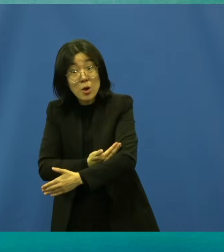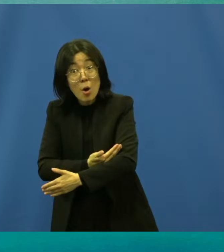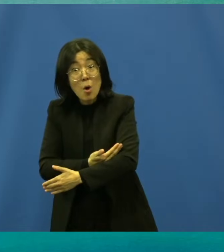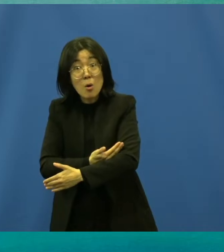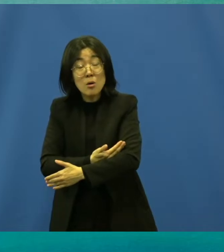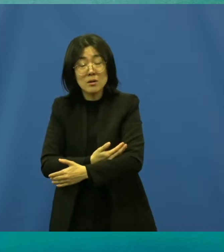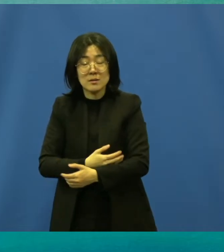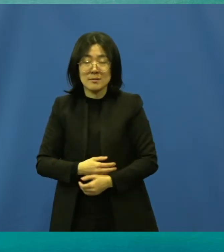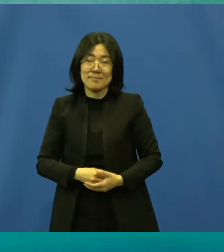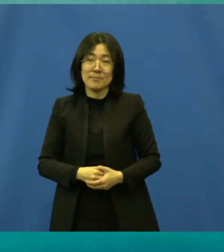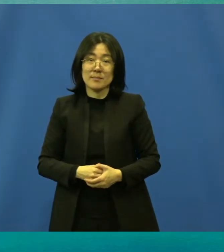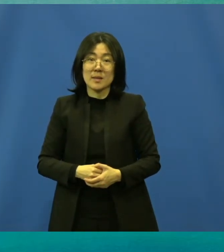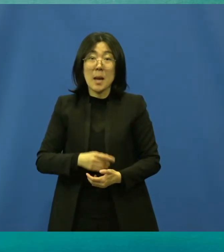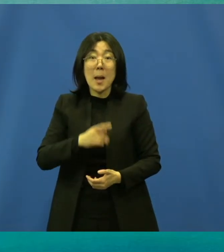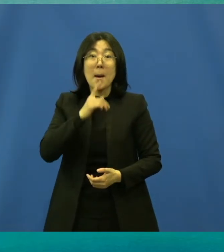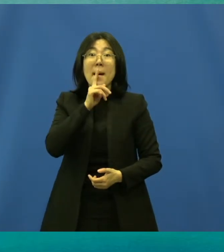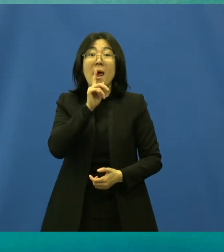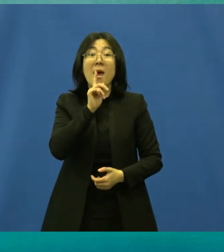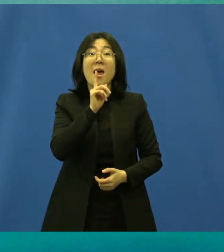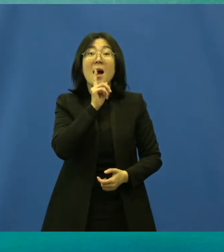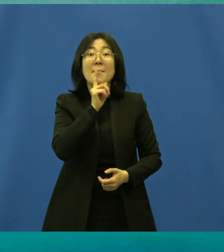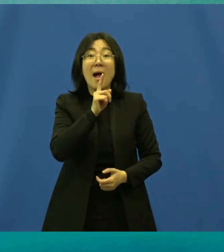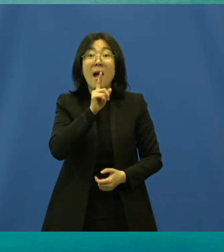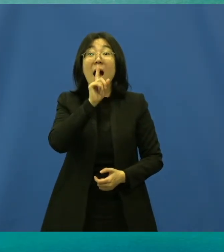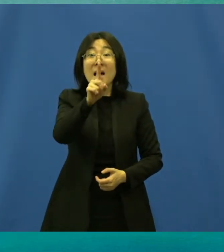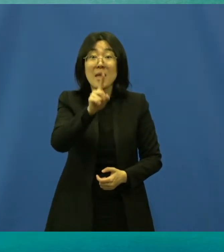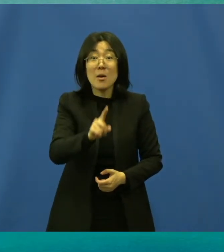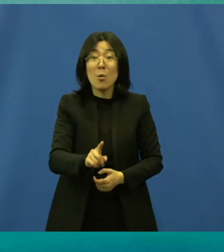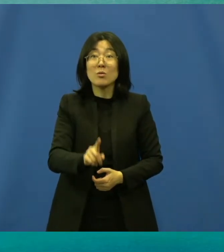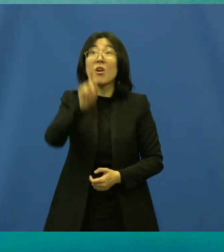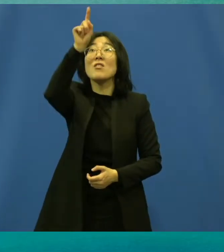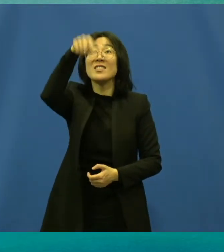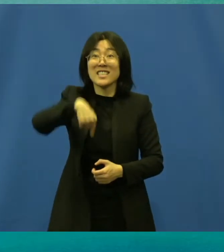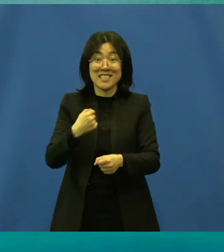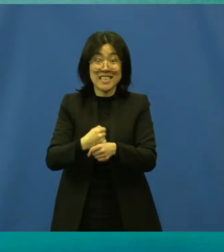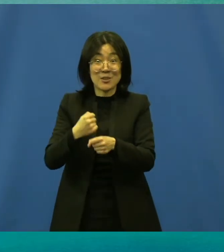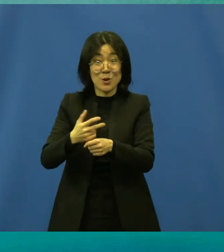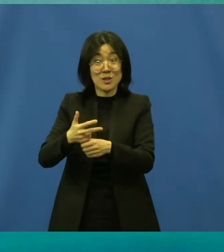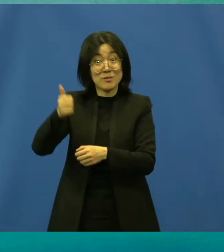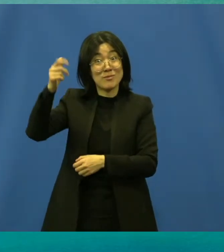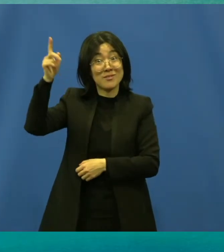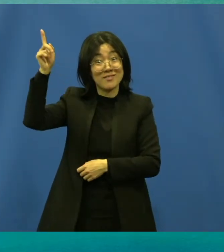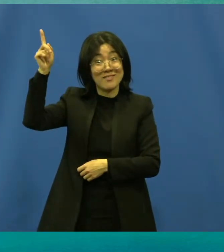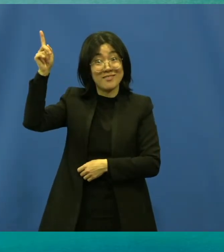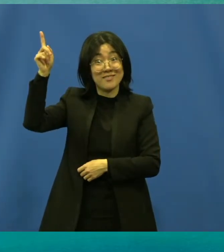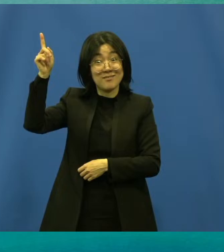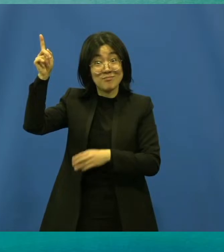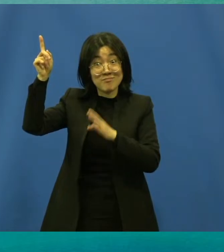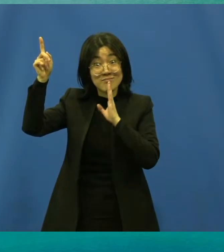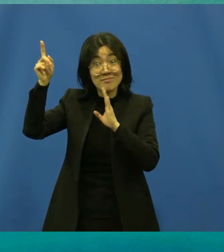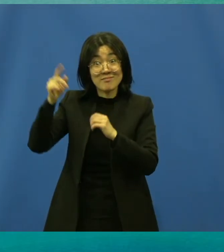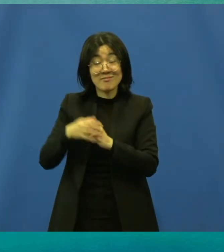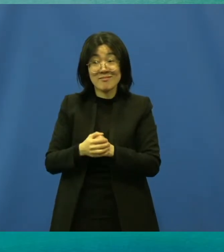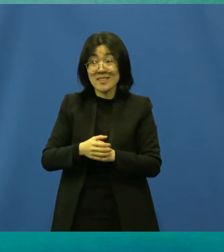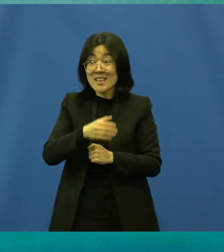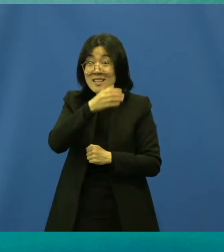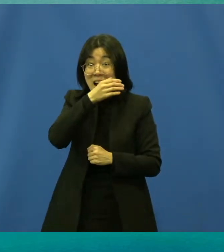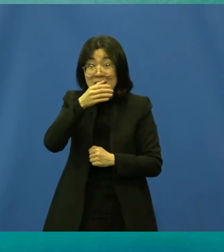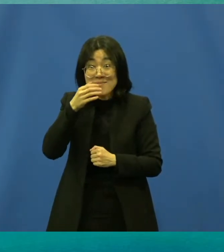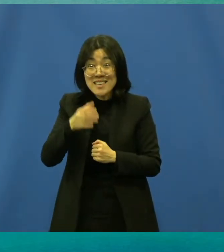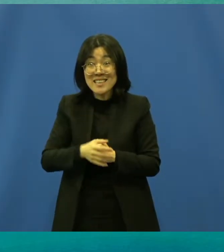하나님의 말씀 한마디에 이미 광풍이 일어났잖아요. 바람과 파도들도 하나님의 명령에 순종하잖아요.